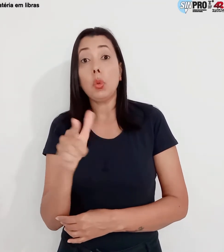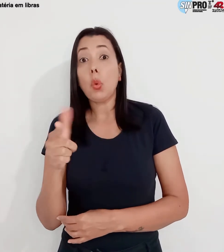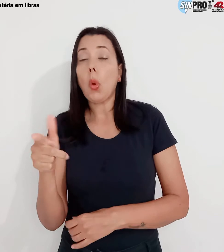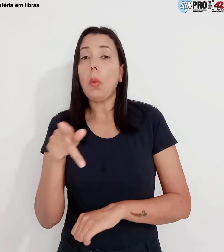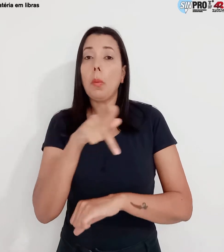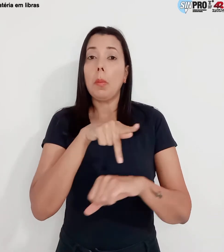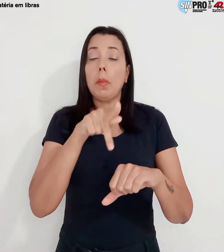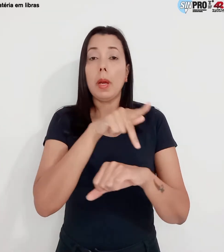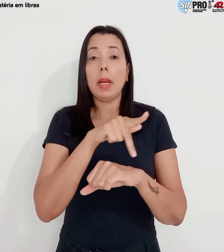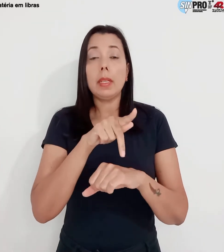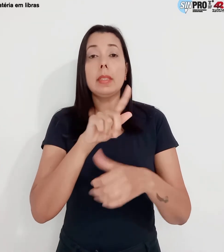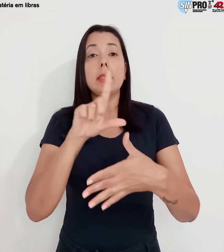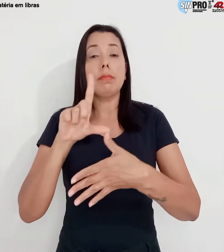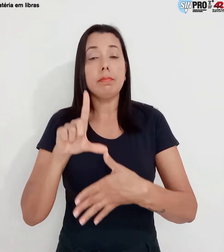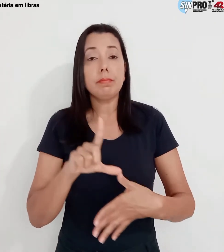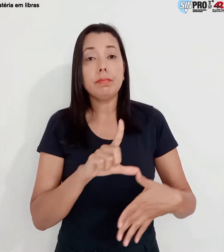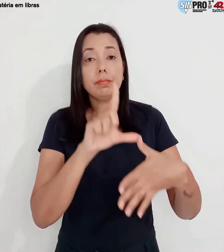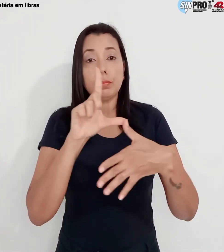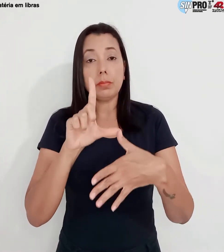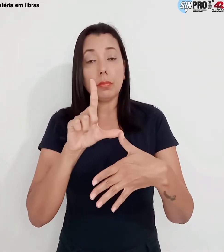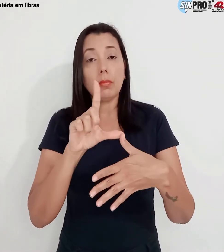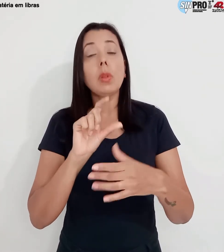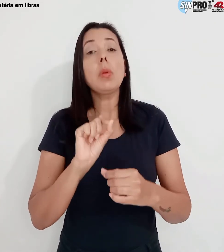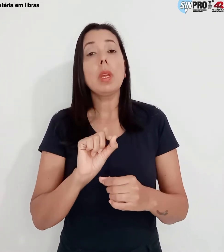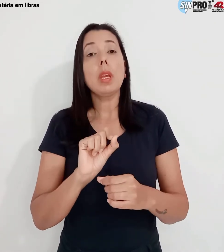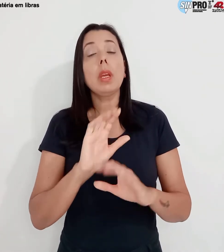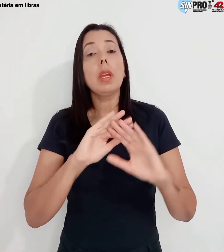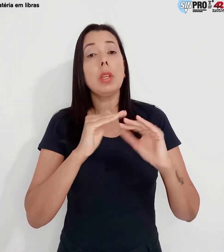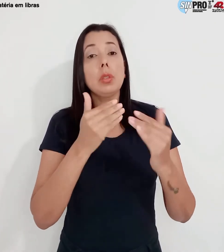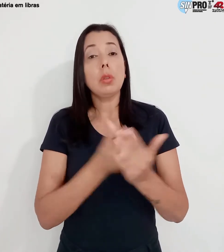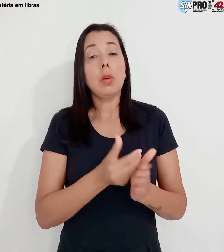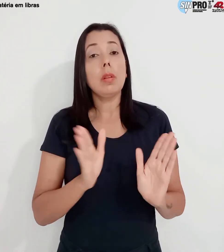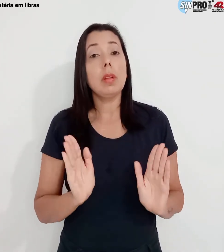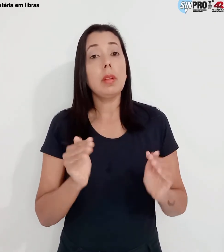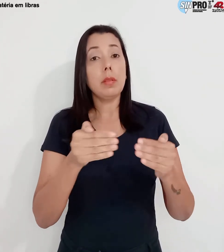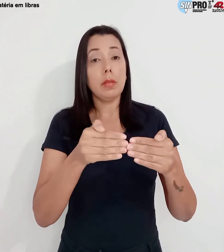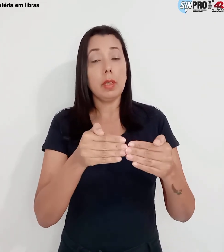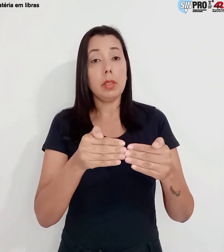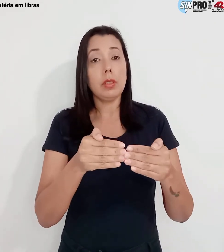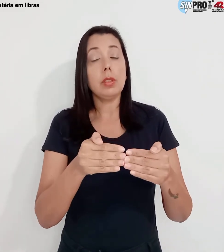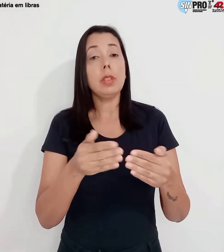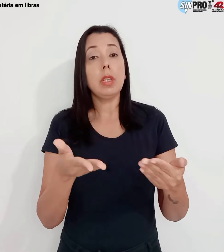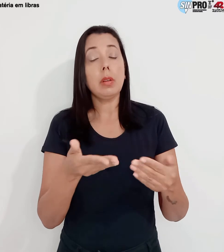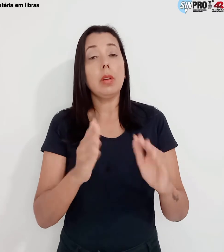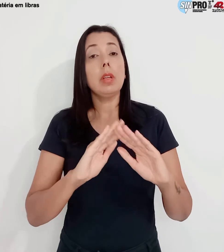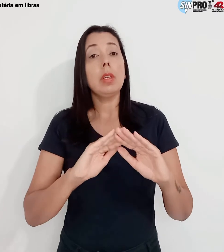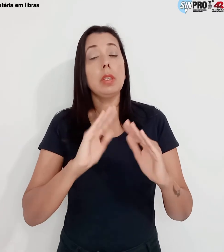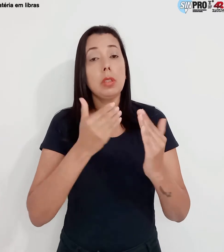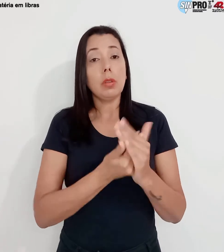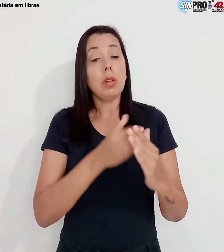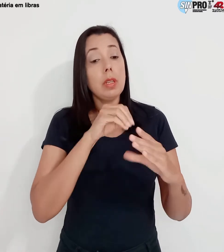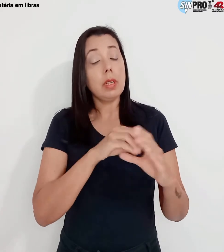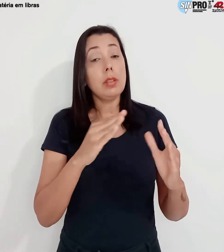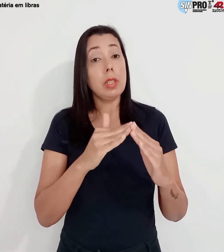outros países latino-americanos sobre escolas fechadas e o homeschooling como